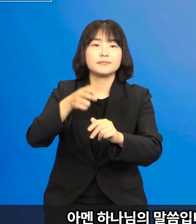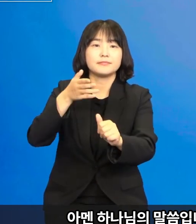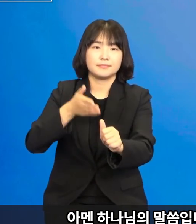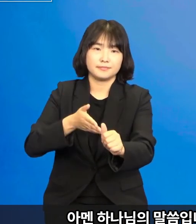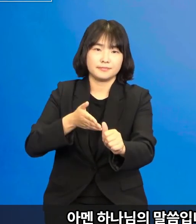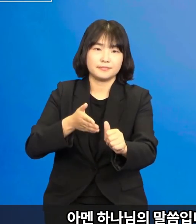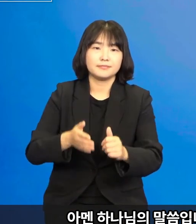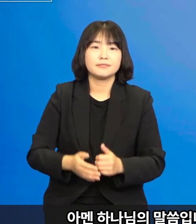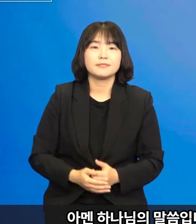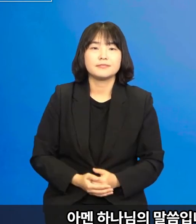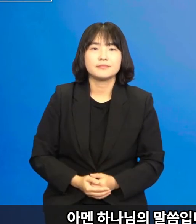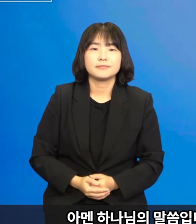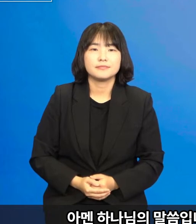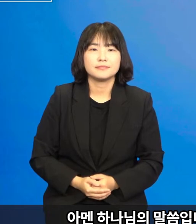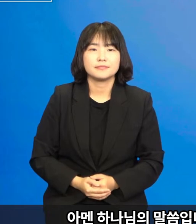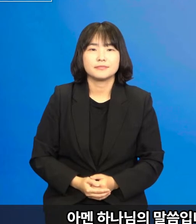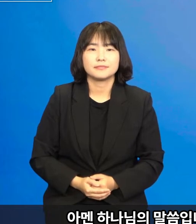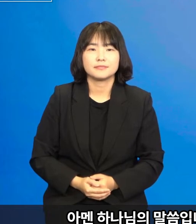앉겠습니다.